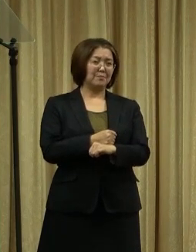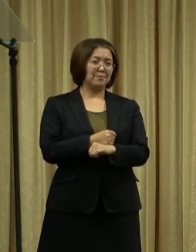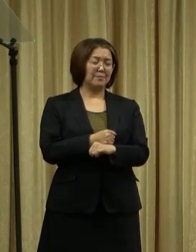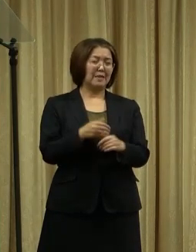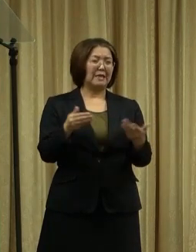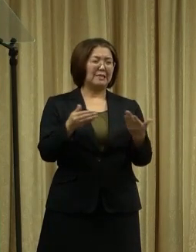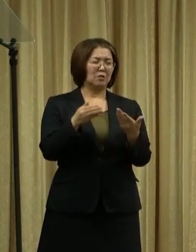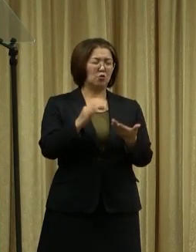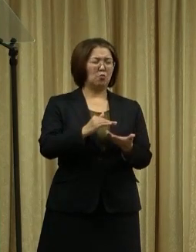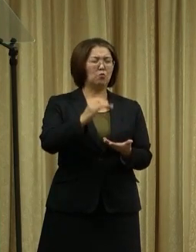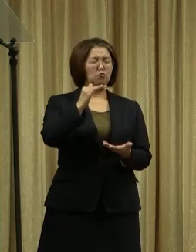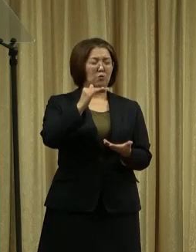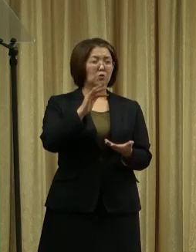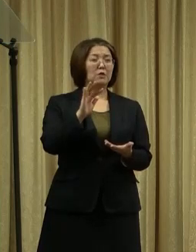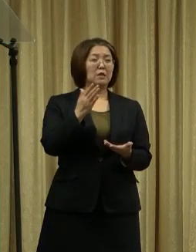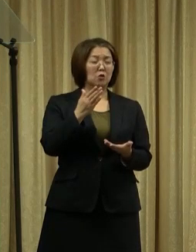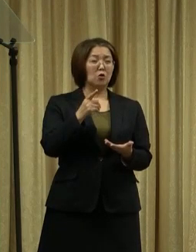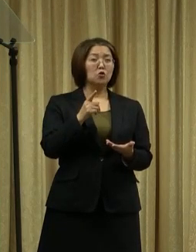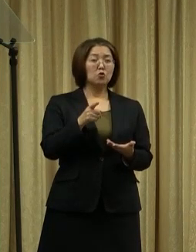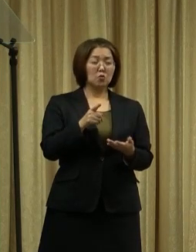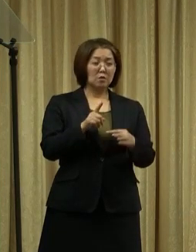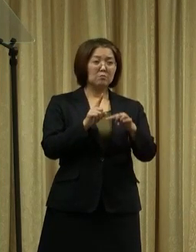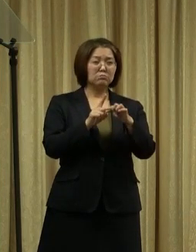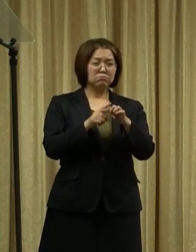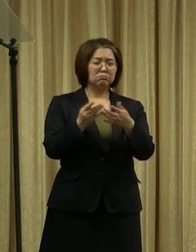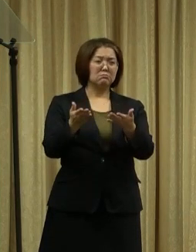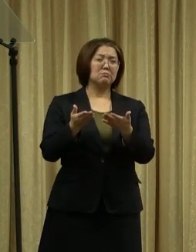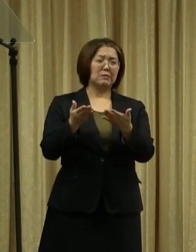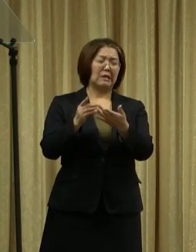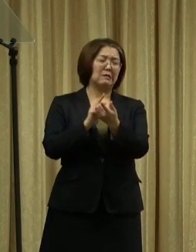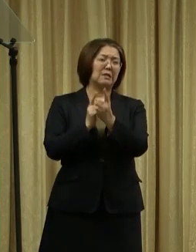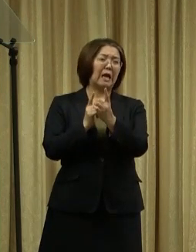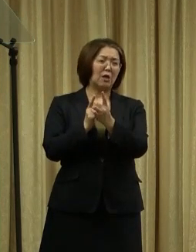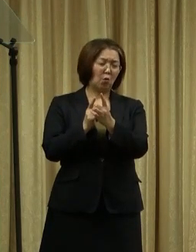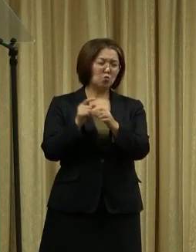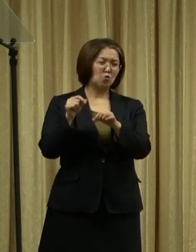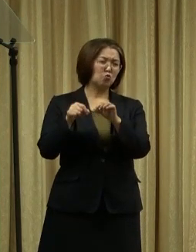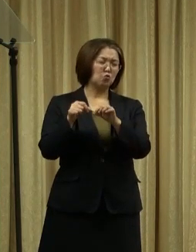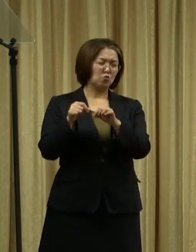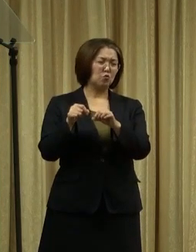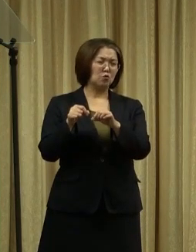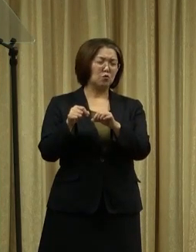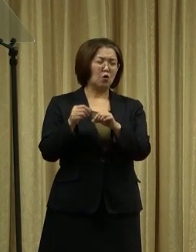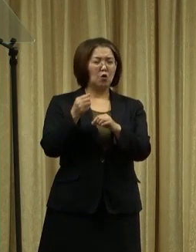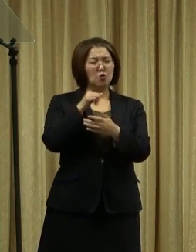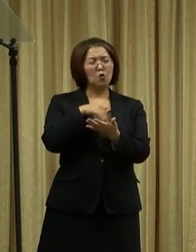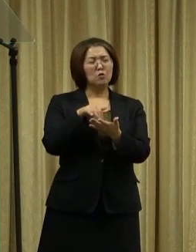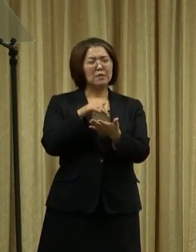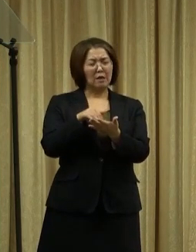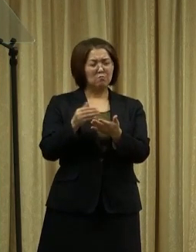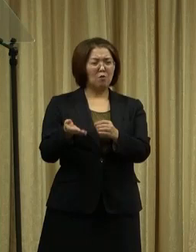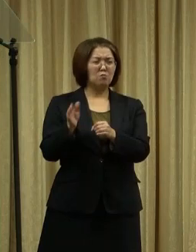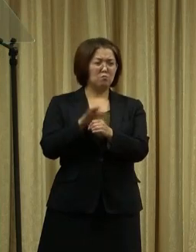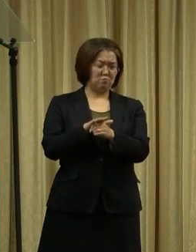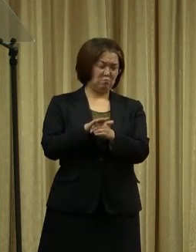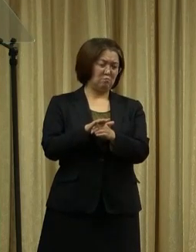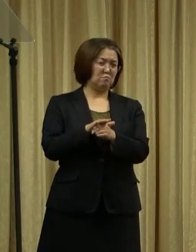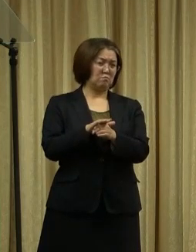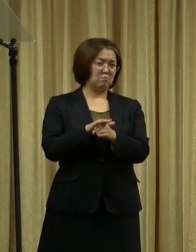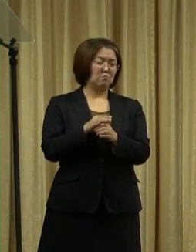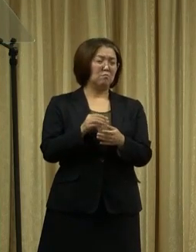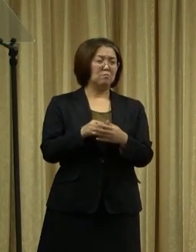量が増えますが、そこにさらに震災対応の補正予算も2回にわたって、それから今次